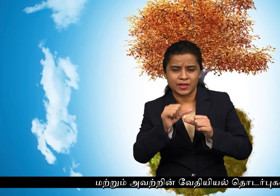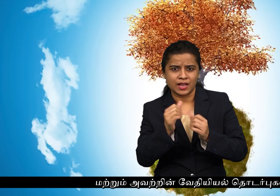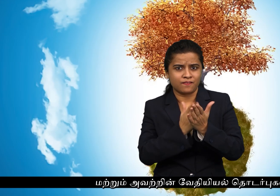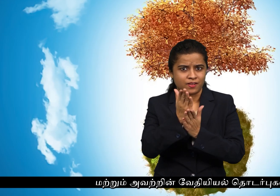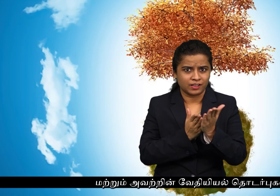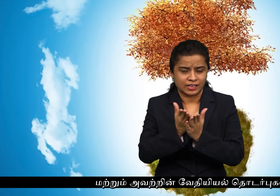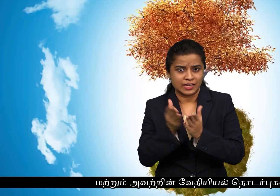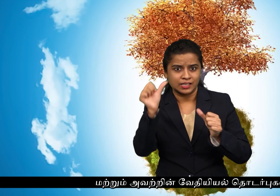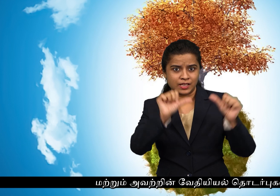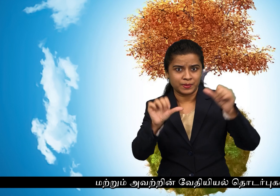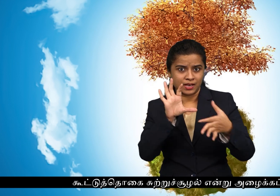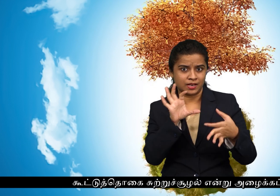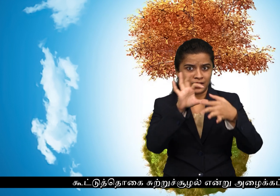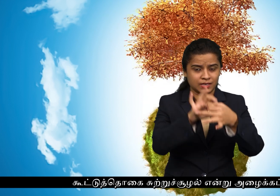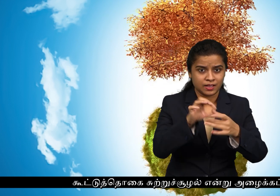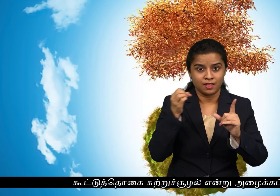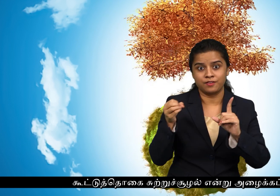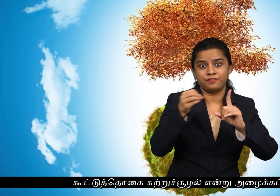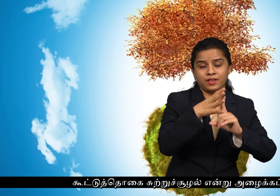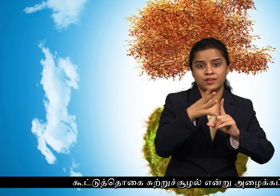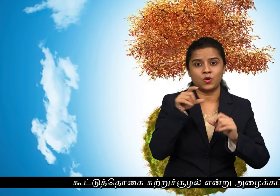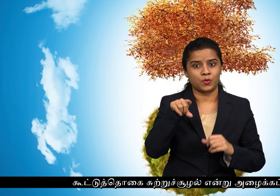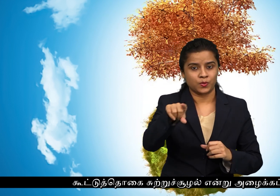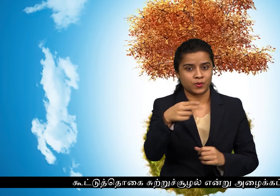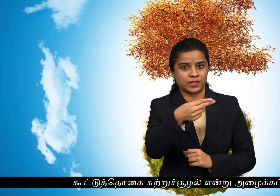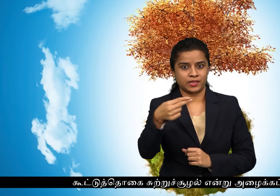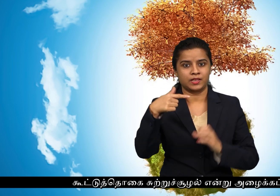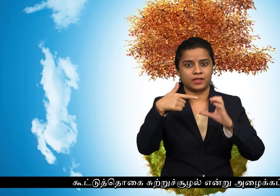அவற்றின் வேதியியல் தொடர்புகளின் கூட்டுத்தொகை சுற்றுச்சூழல் என்று அழைக்கப்படுகிறது.